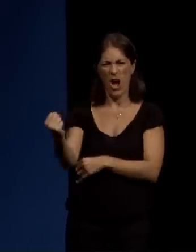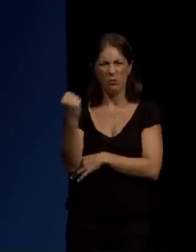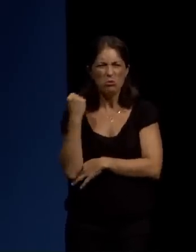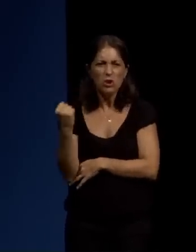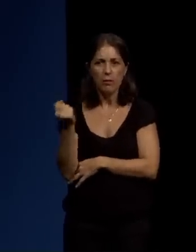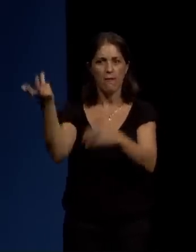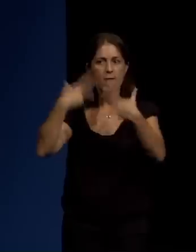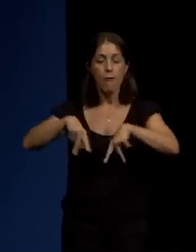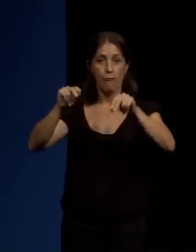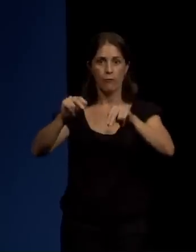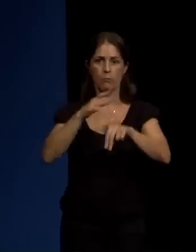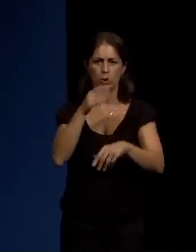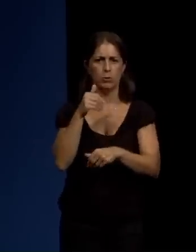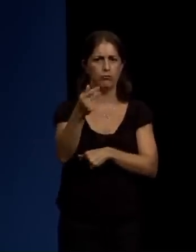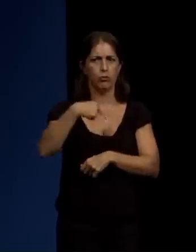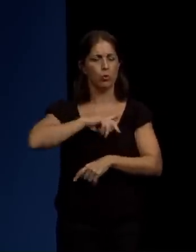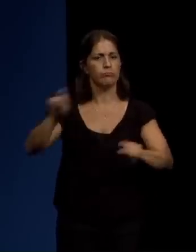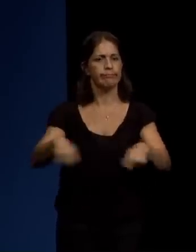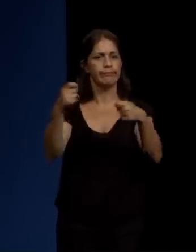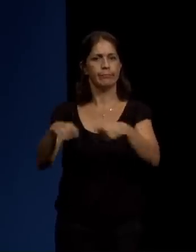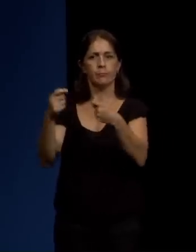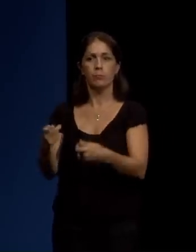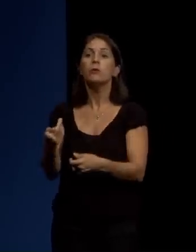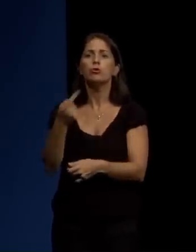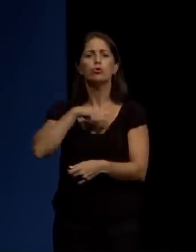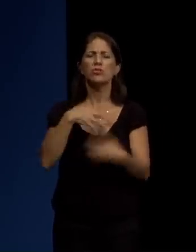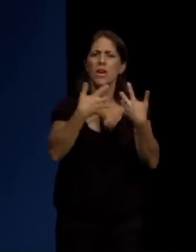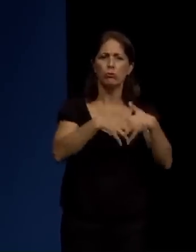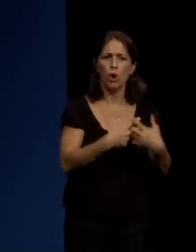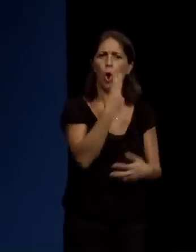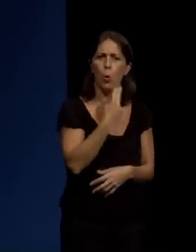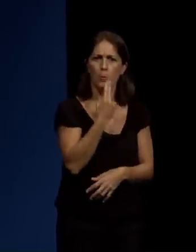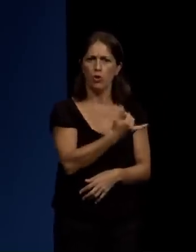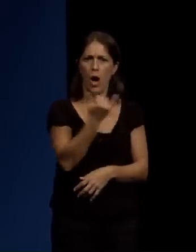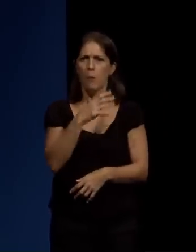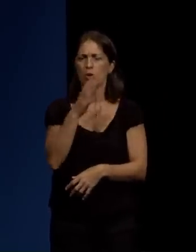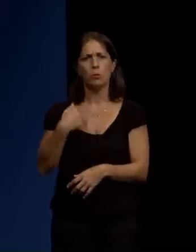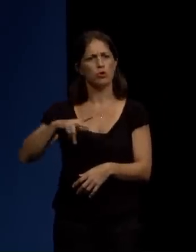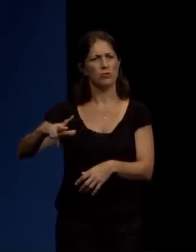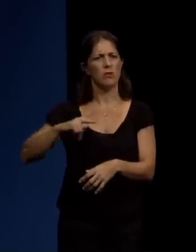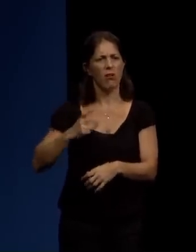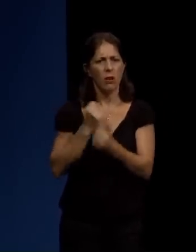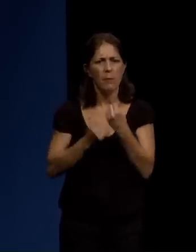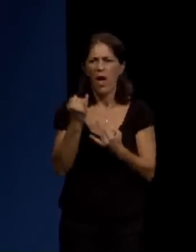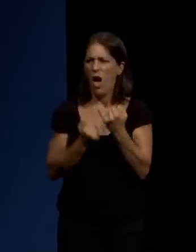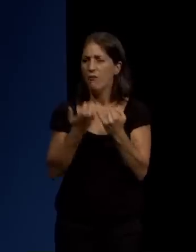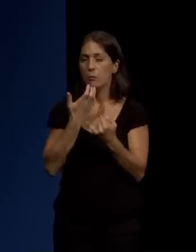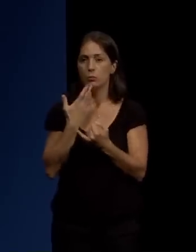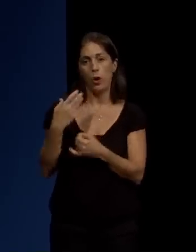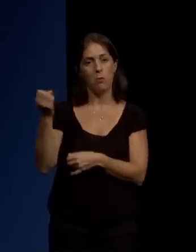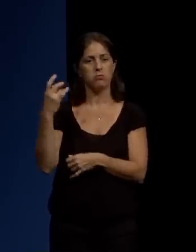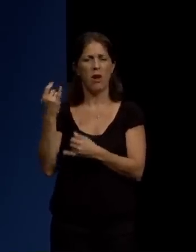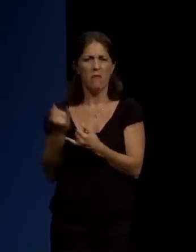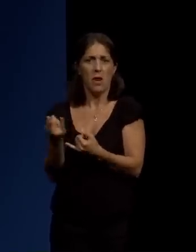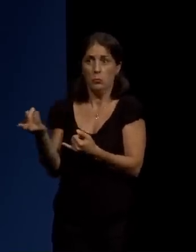que destroza o noso futuro. Comprometémonos coa industria deste país, porque o noso modelo económico non descansa no modelo de sol e praia que tanto lle